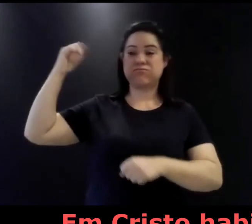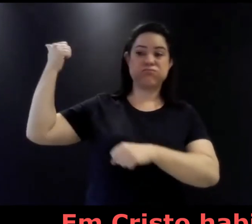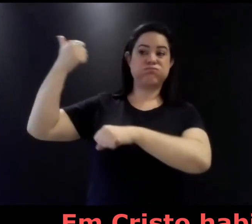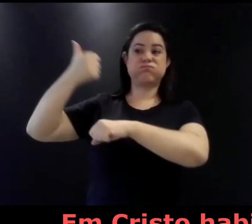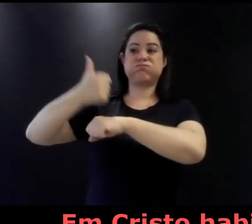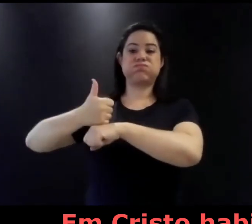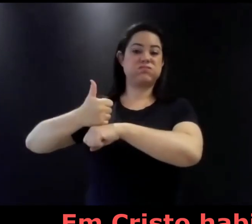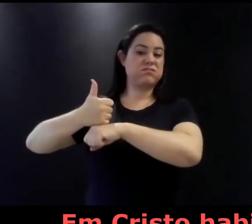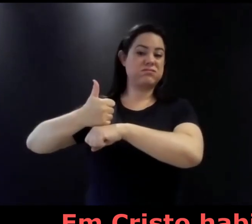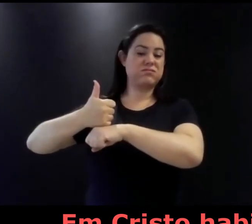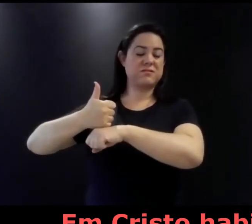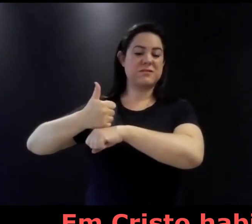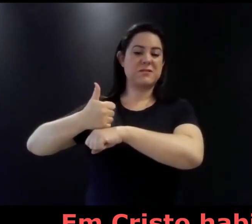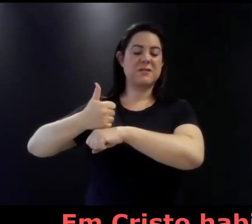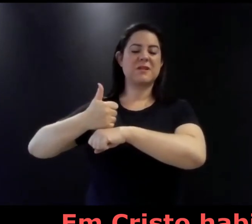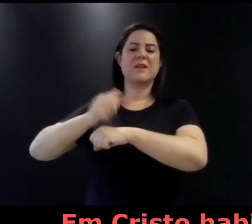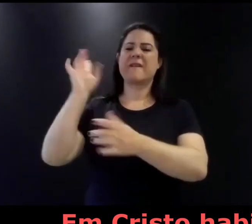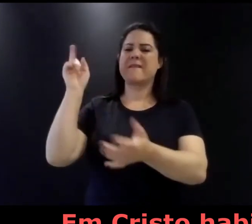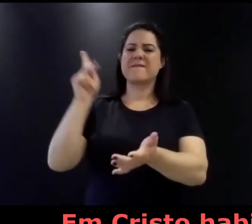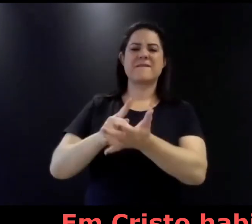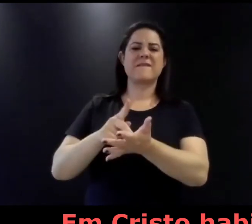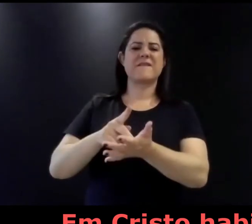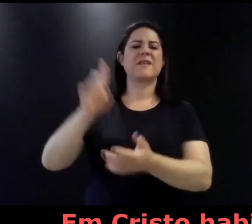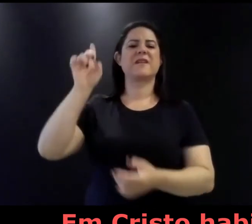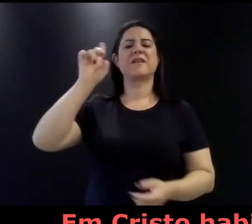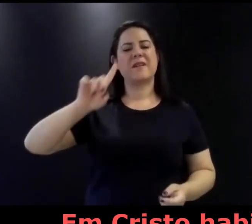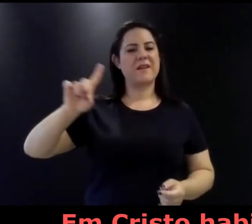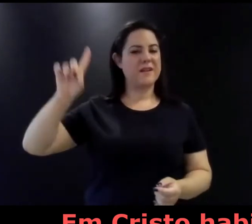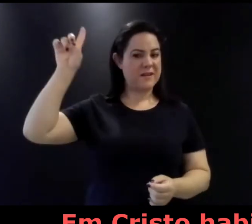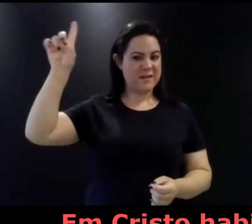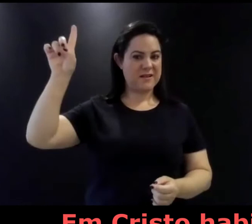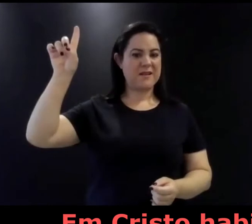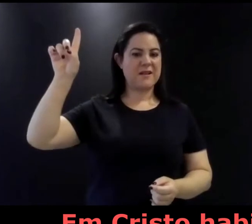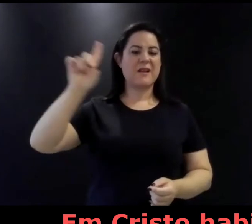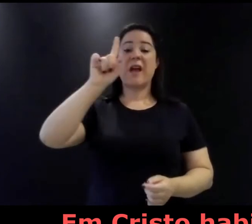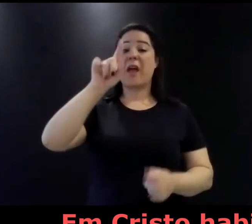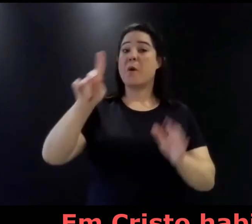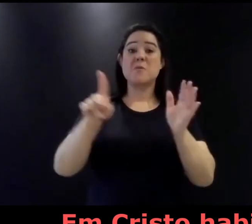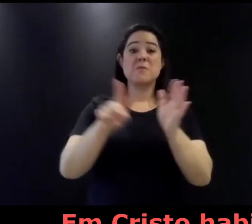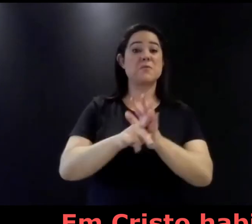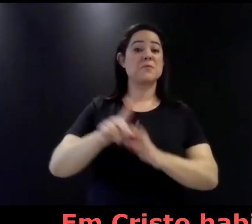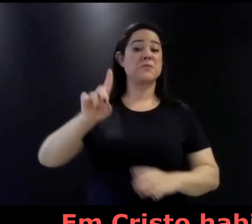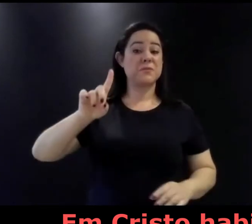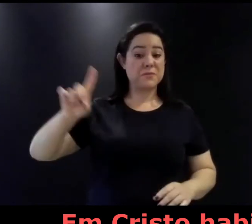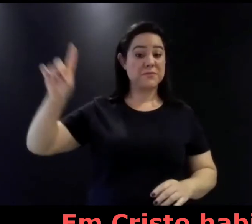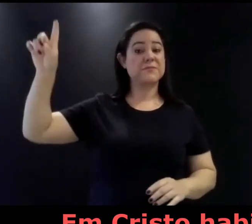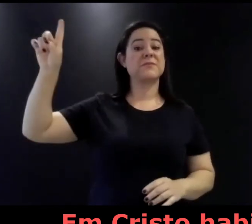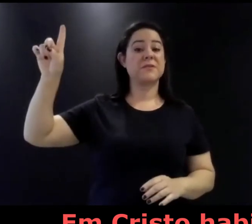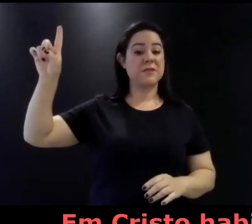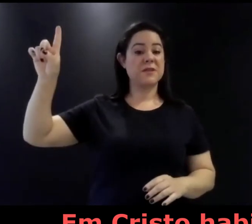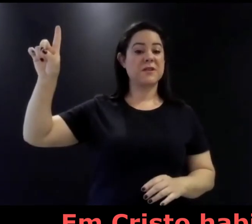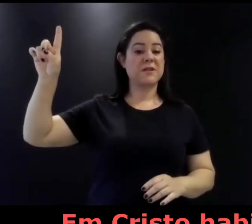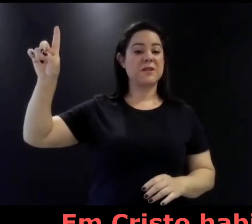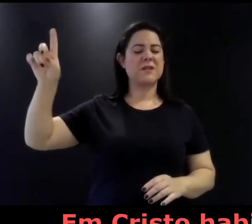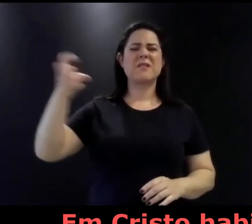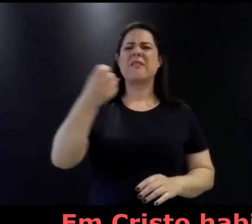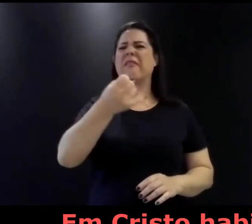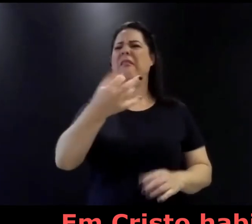verdadeiro Deus do verdadeiro Deus. É o próprio Deus. Quantos discursos